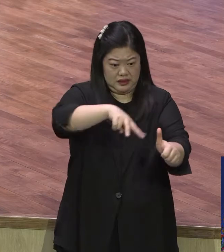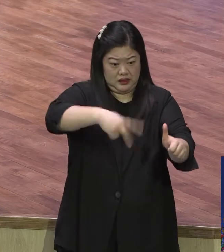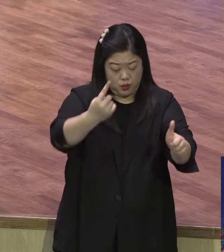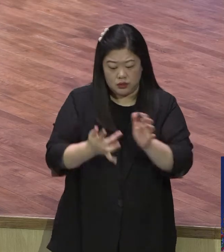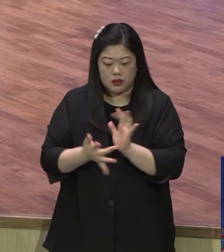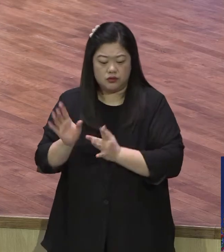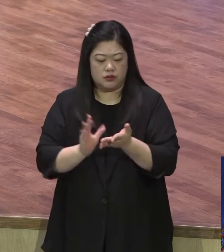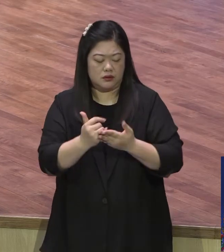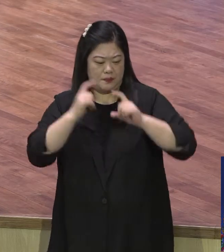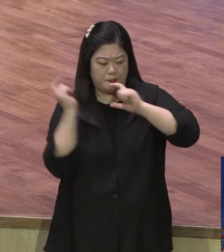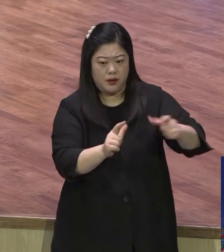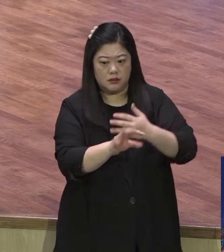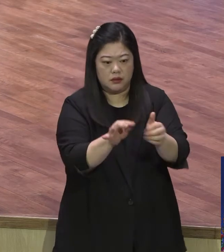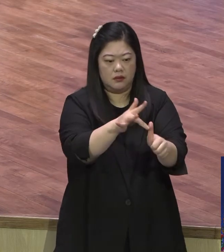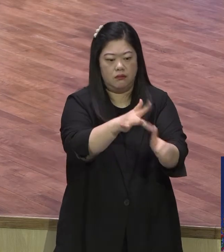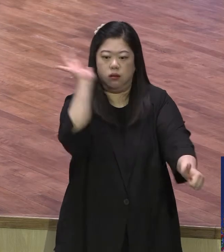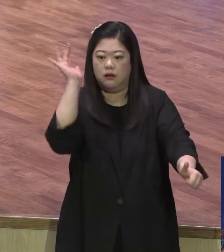없다니까요